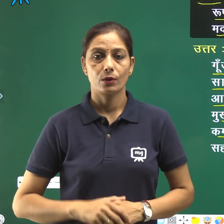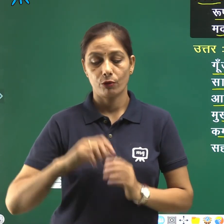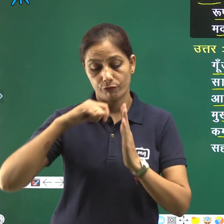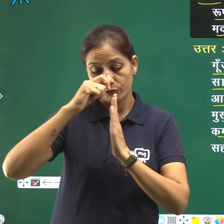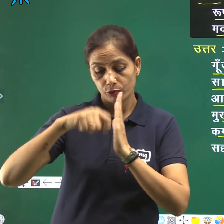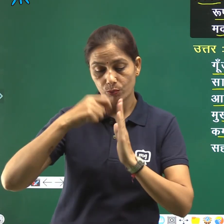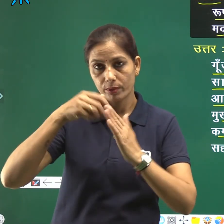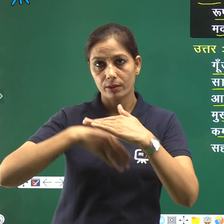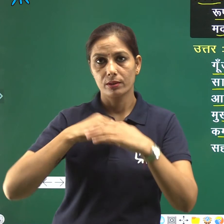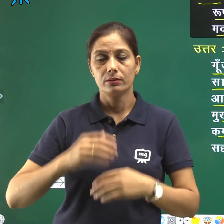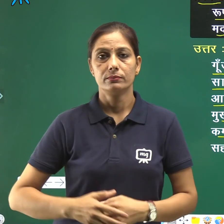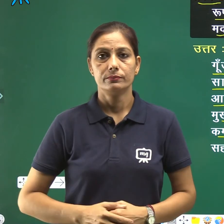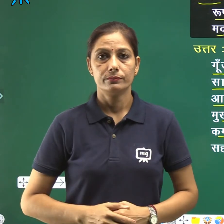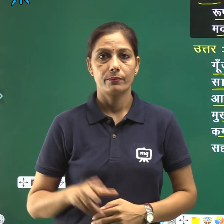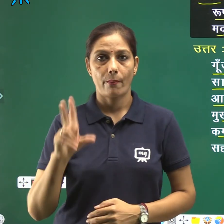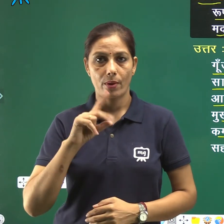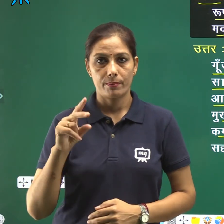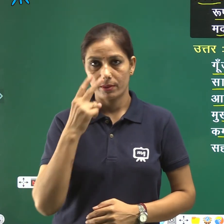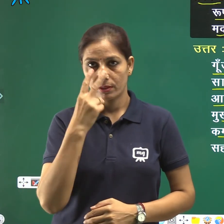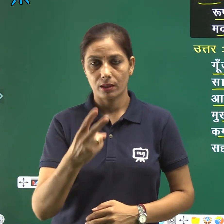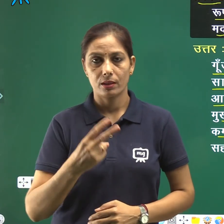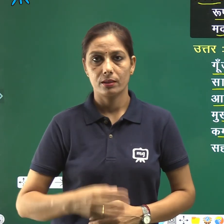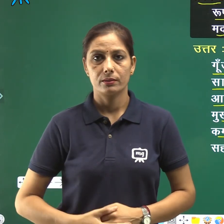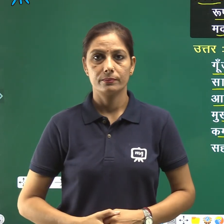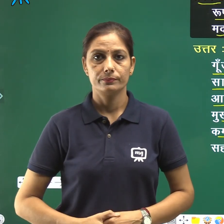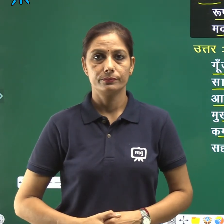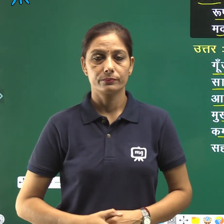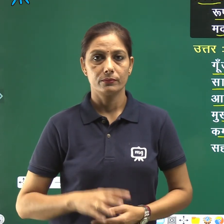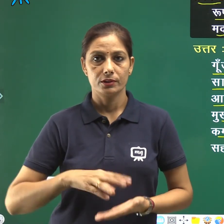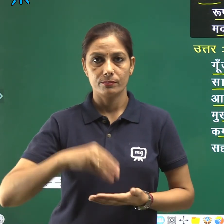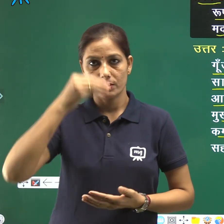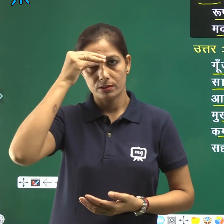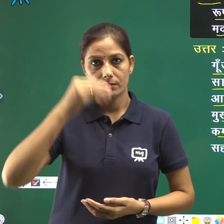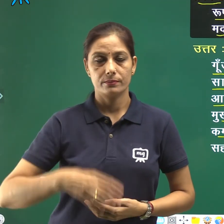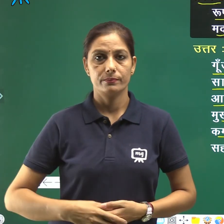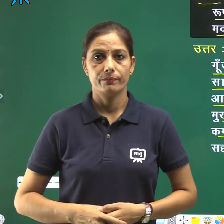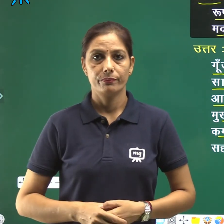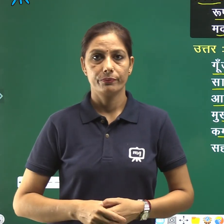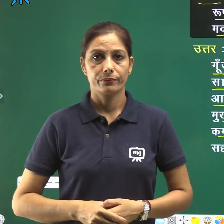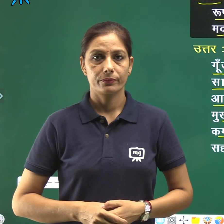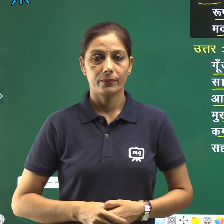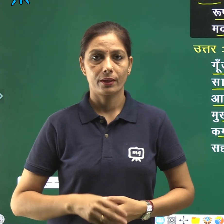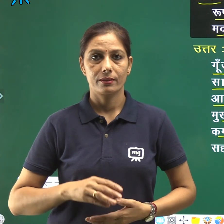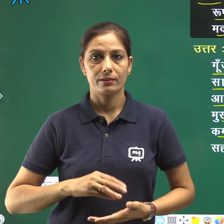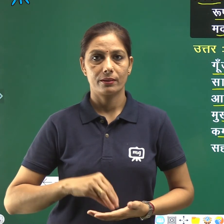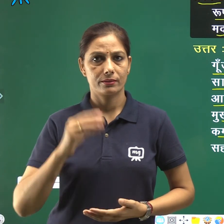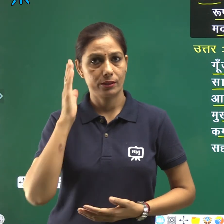वीडियो में बार बार देखें, समझें, याद